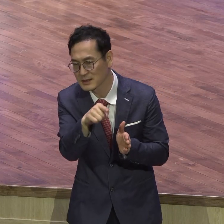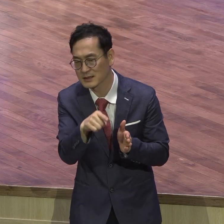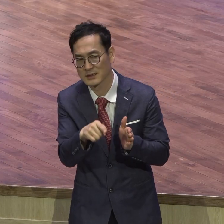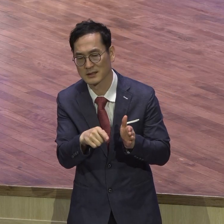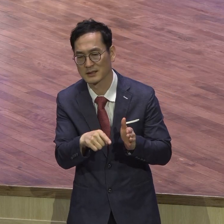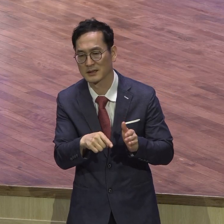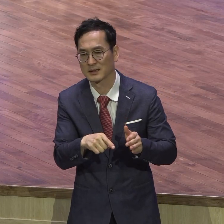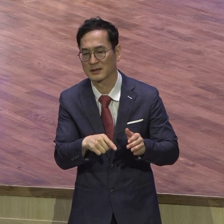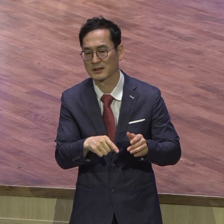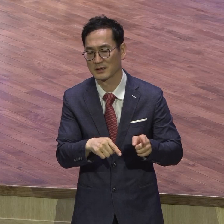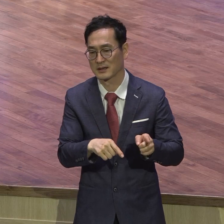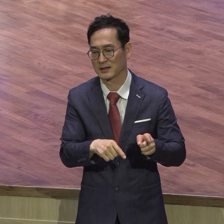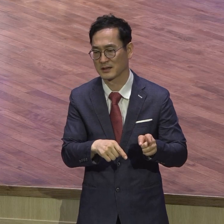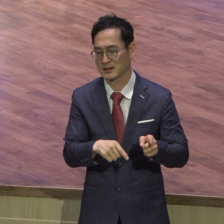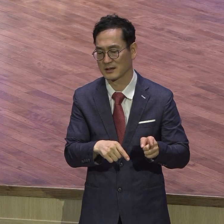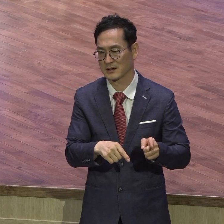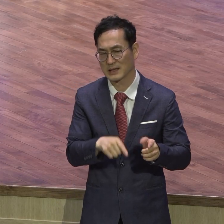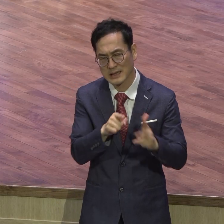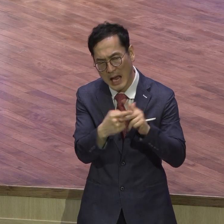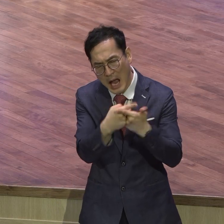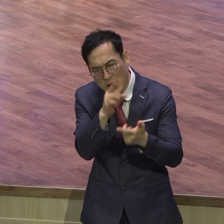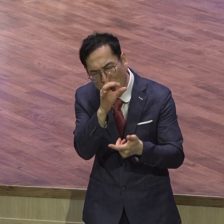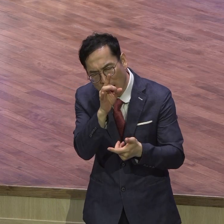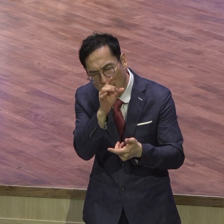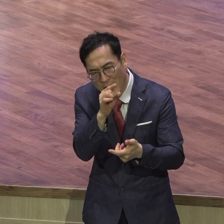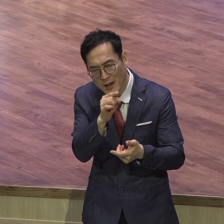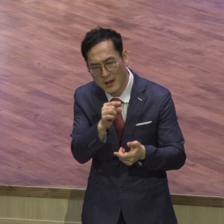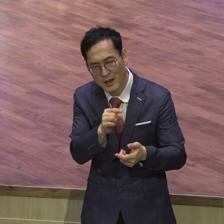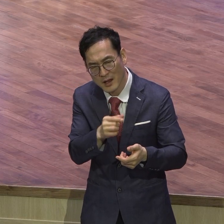보지 못하는 것 이해 안 되는 것 믿는 거예요